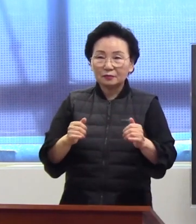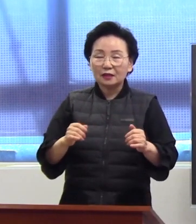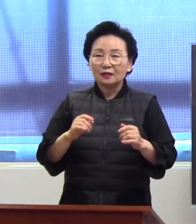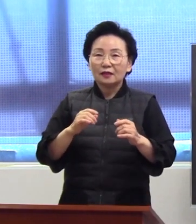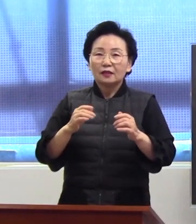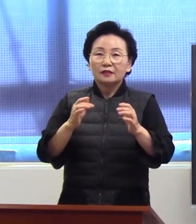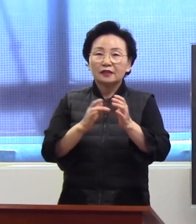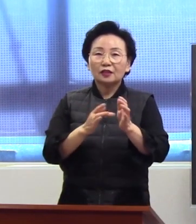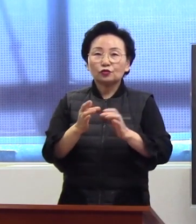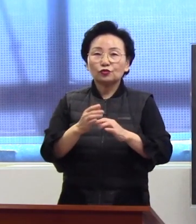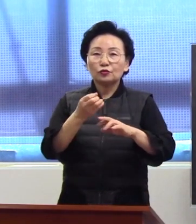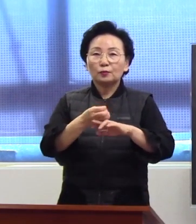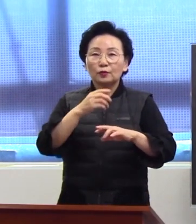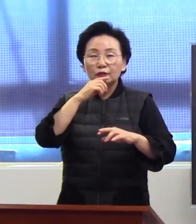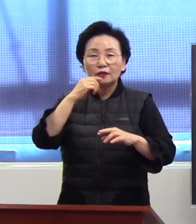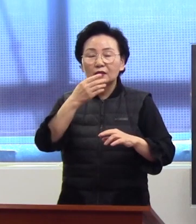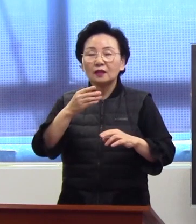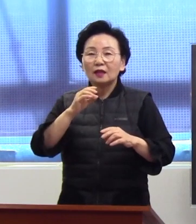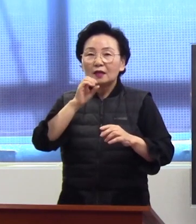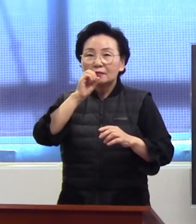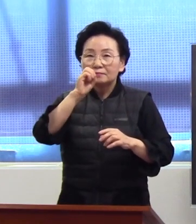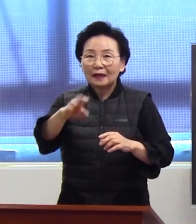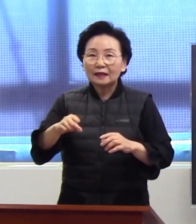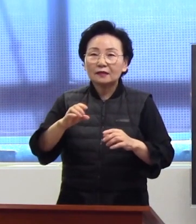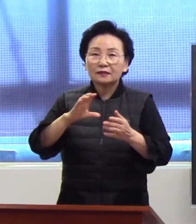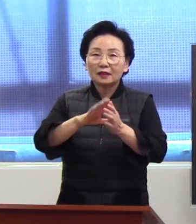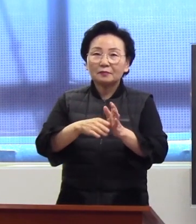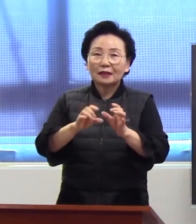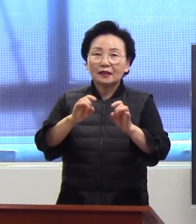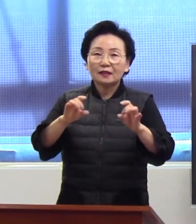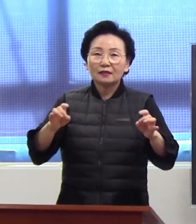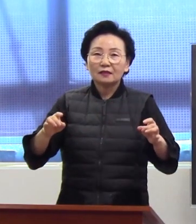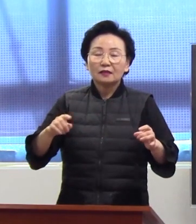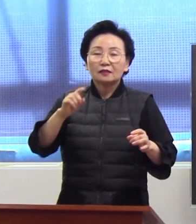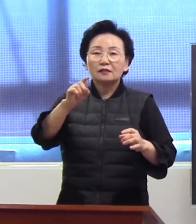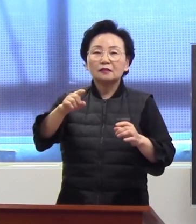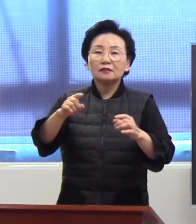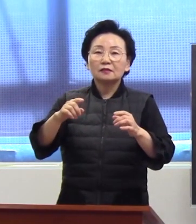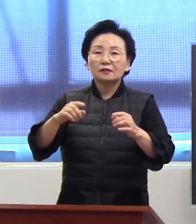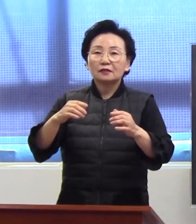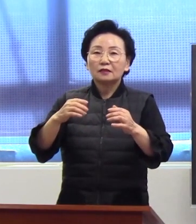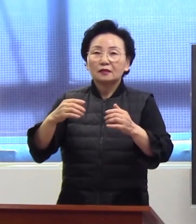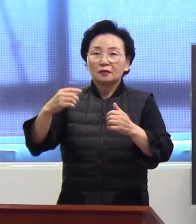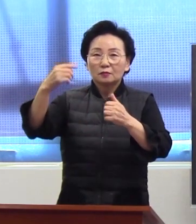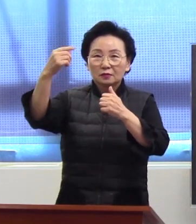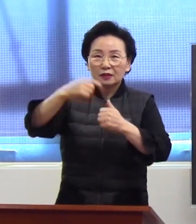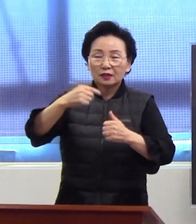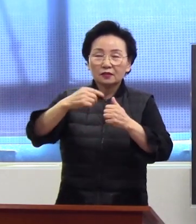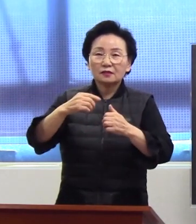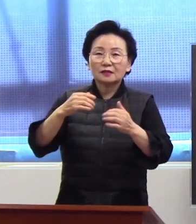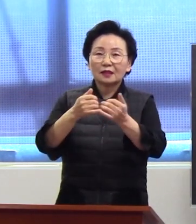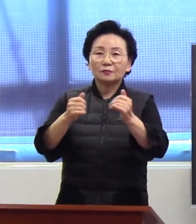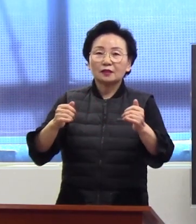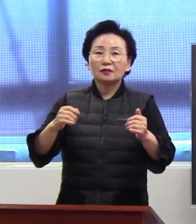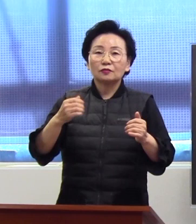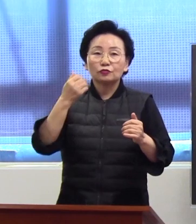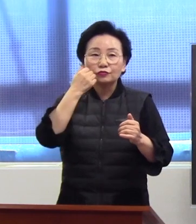사람이 예수 보혈 말할 때마다 그 시키는 사람들이